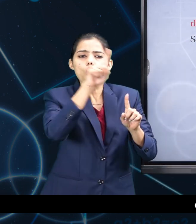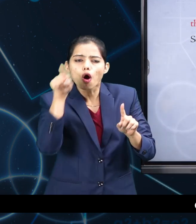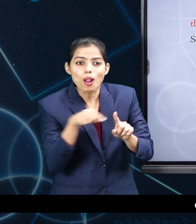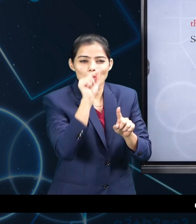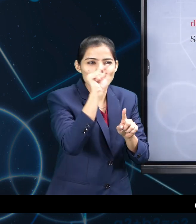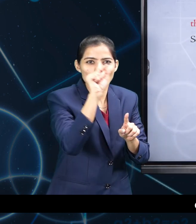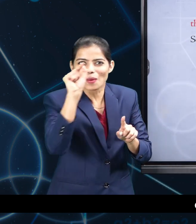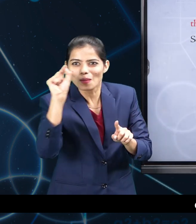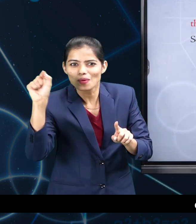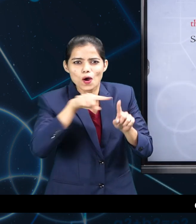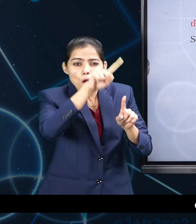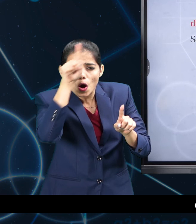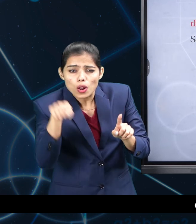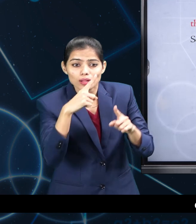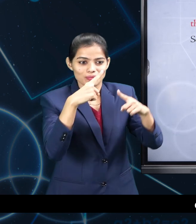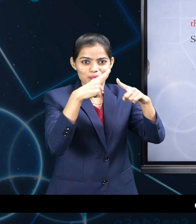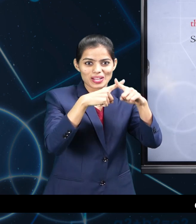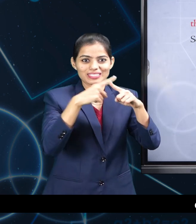అన్ని పాయింట్లు x అక్షం మీద ఉంటాయి.